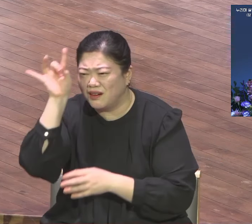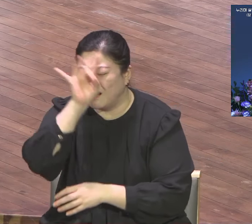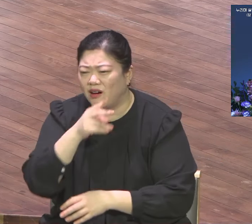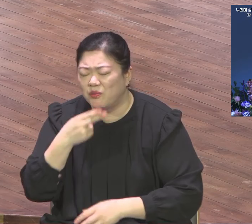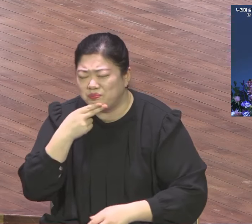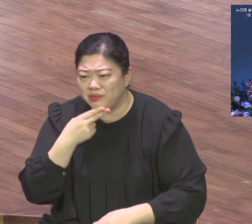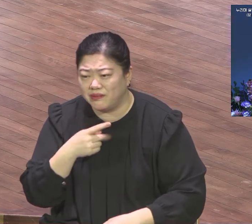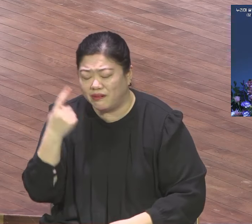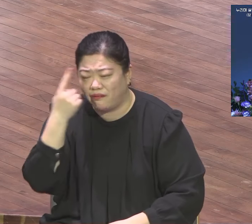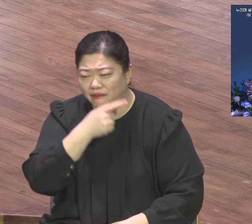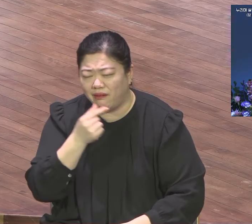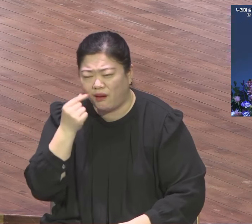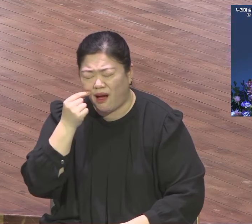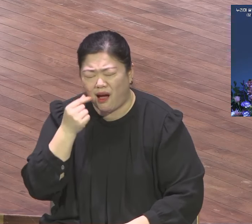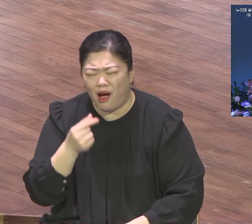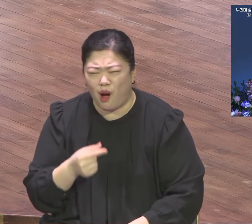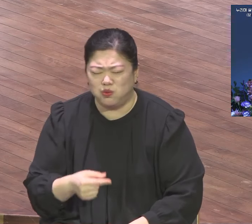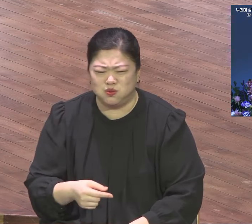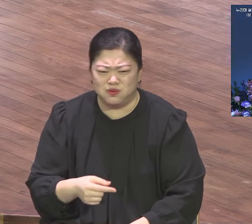아멘.